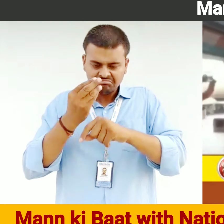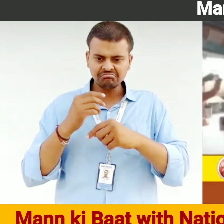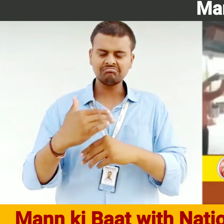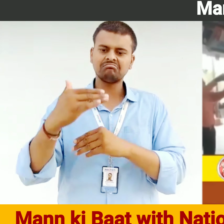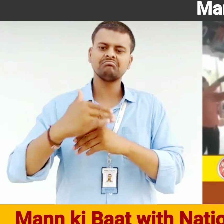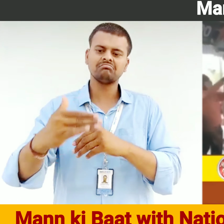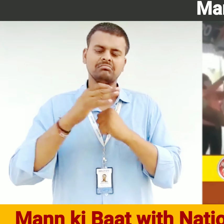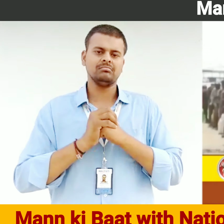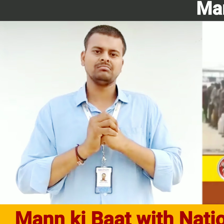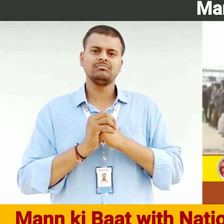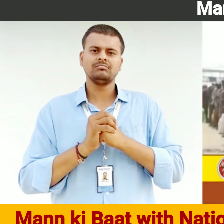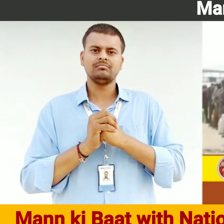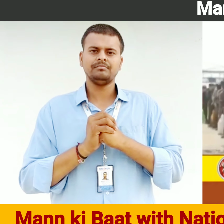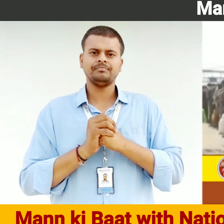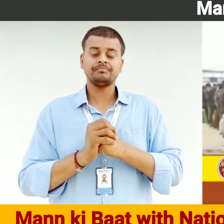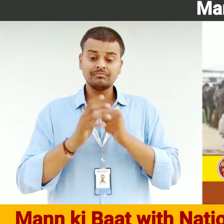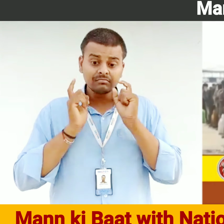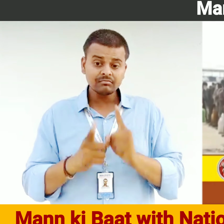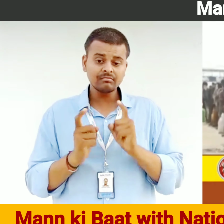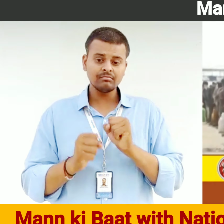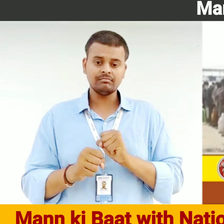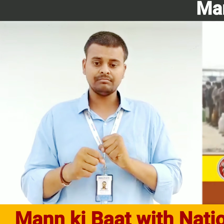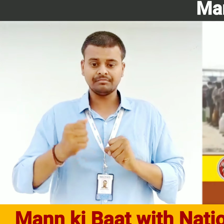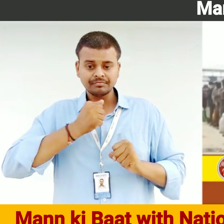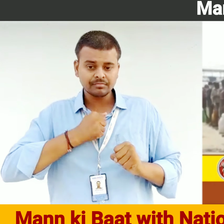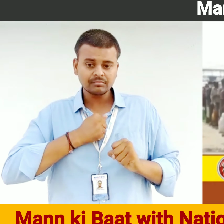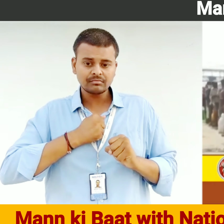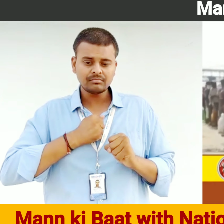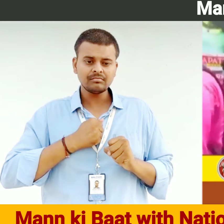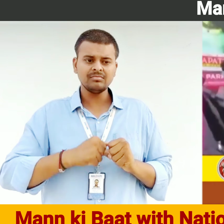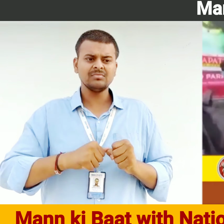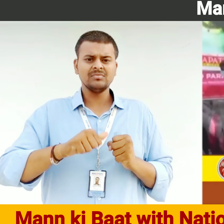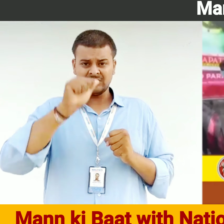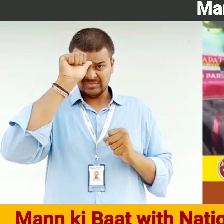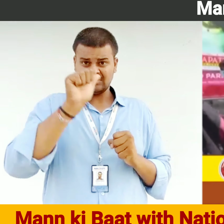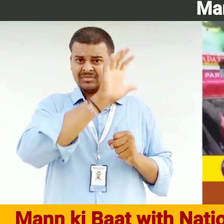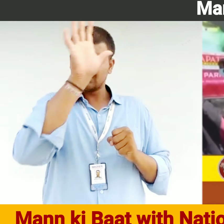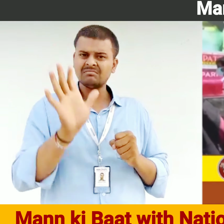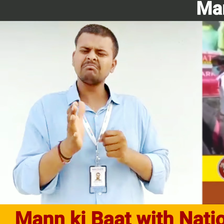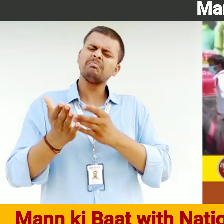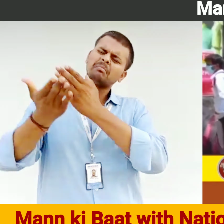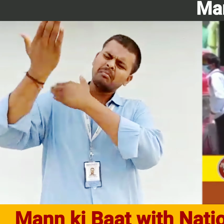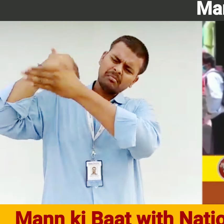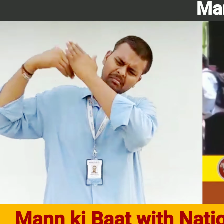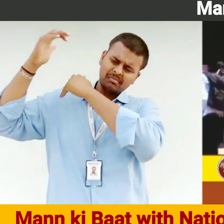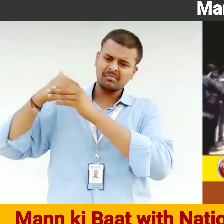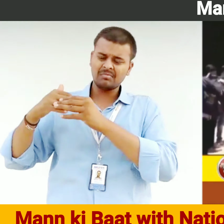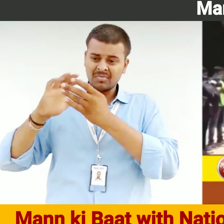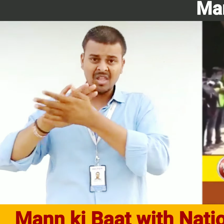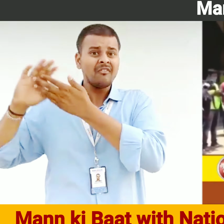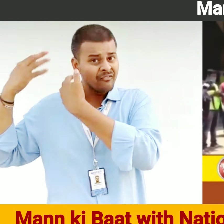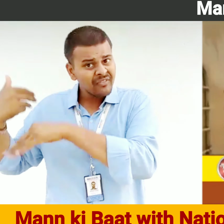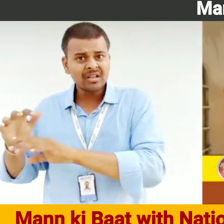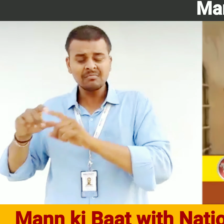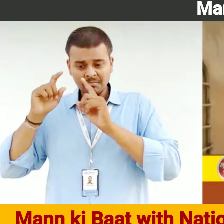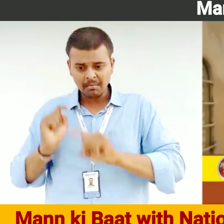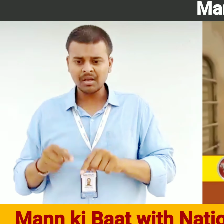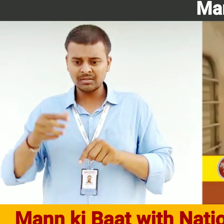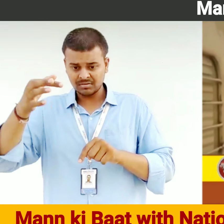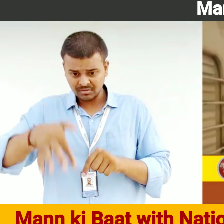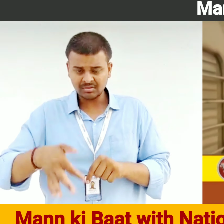अवलोकन और भविष्य के लिए सीखने का अवसर भी मिला है। आज हमारे श्रमिकों की पीड़ा में हम देश